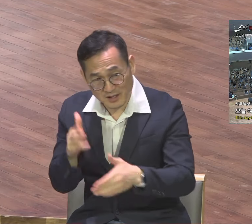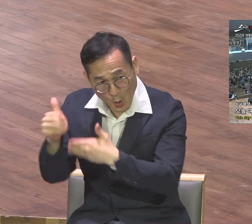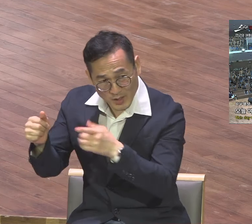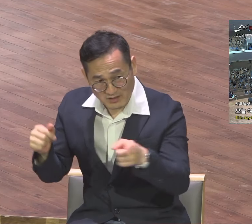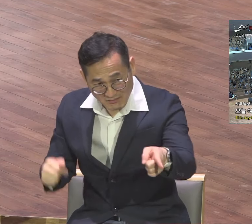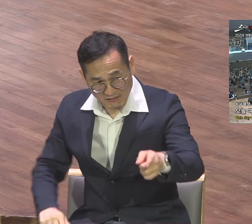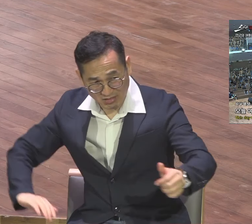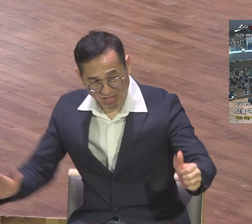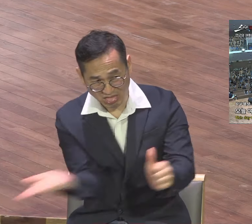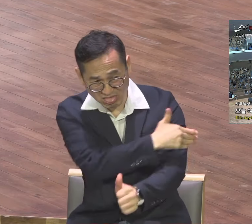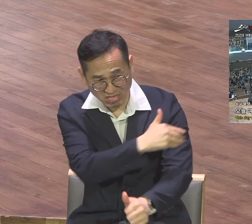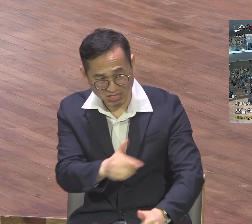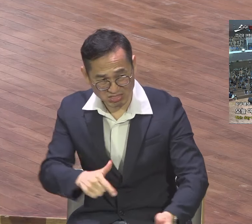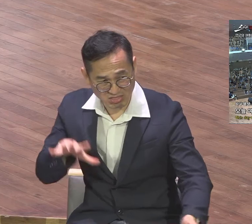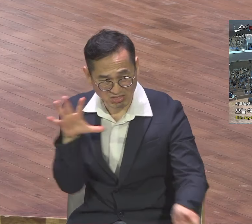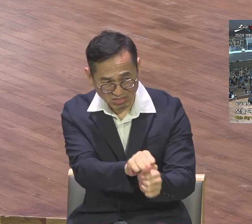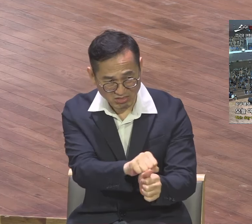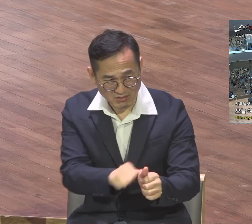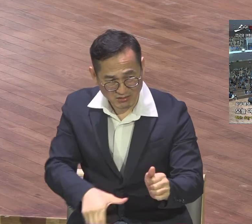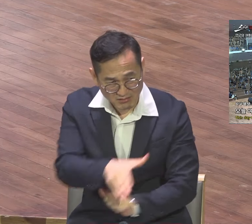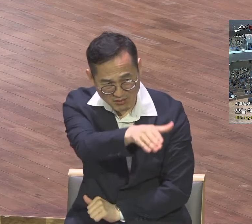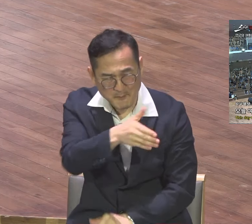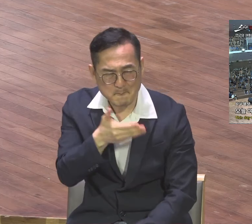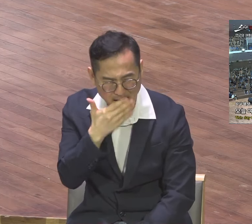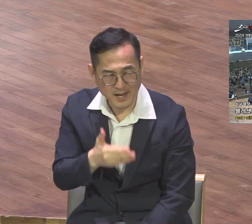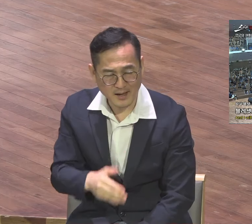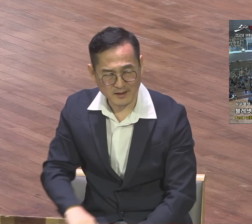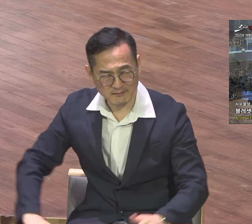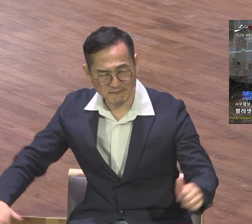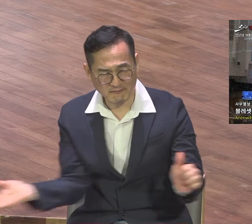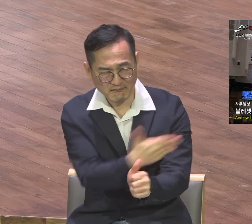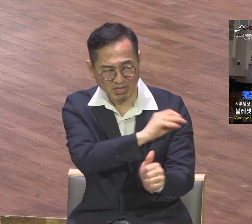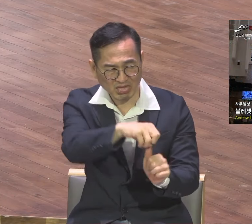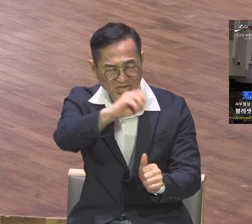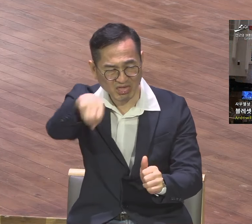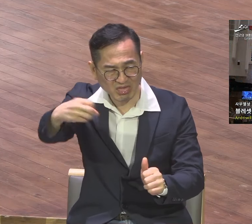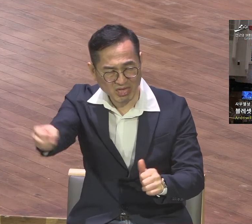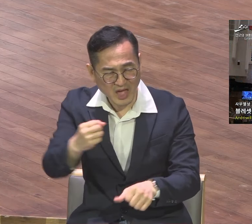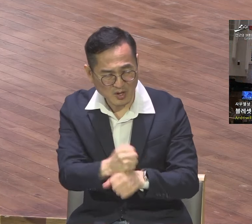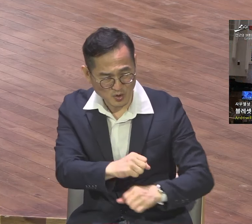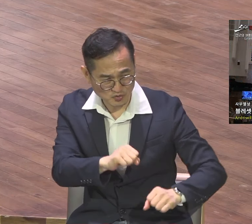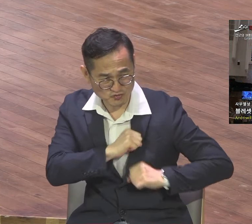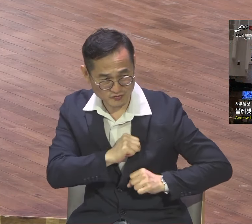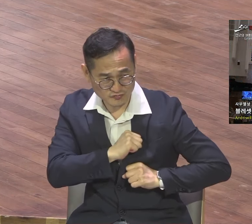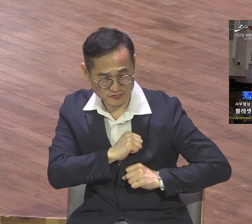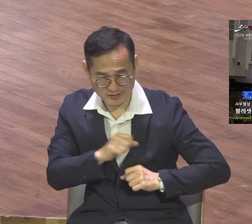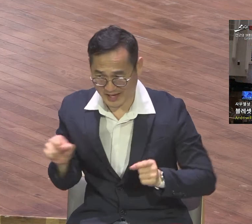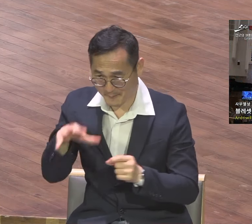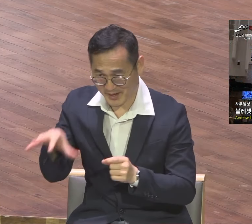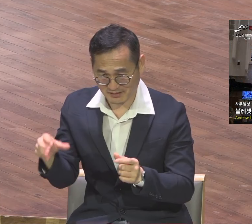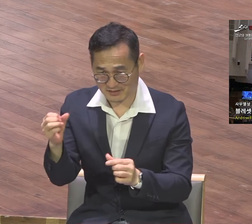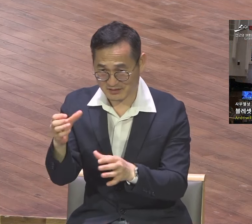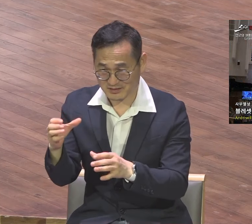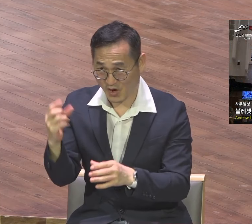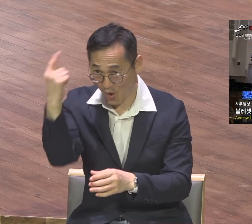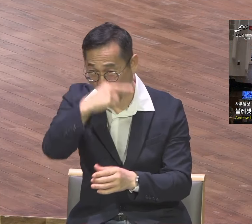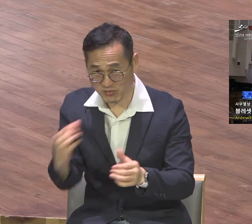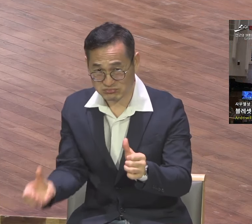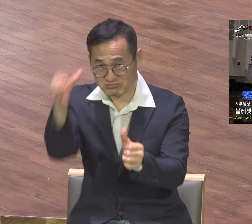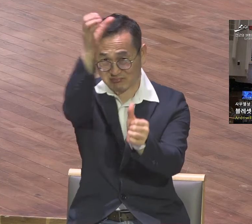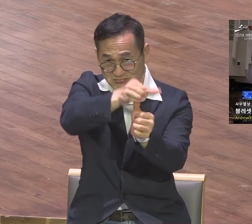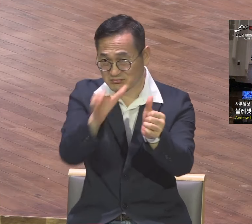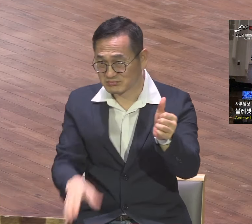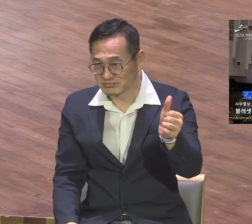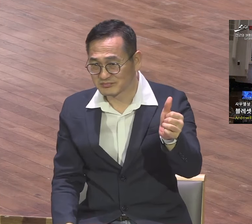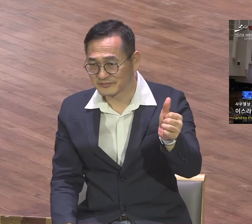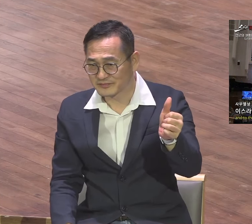손에 넘기시리니 내가 너를 쳐서 너 목을 베고 블레셋 군대의 시체를 오늘 공중의 새와 땅의 짐승들에게